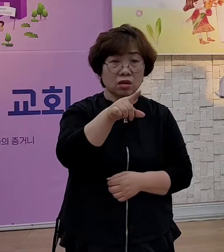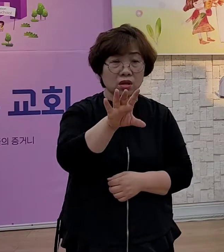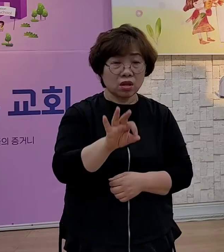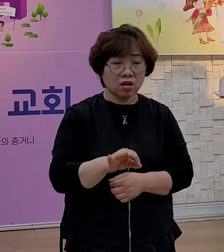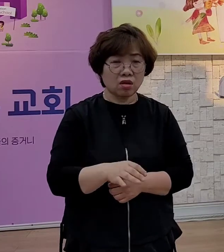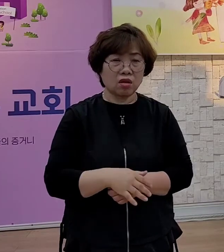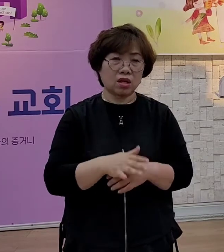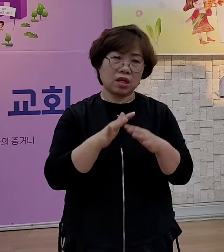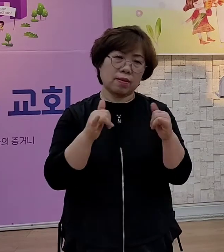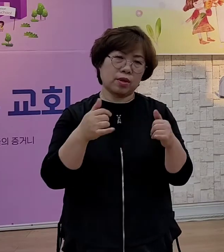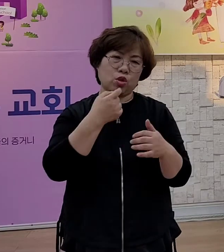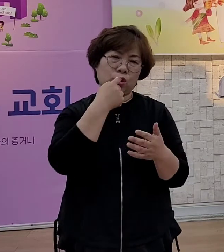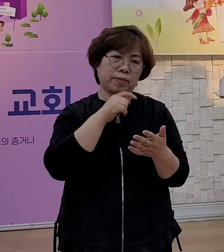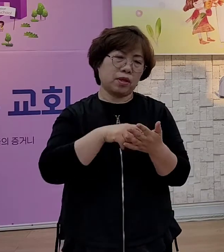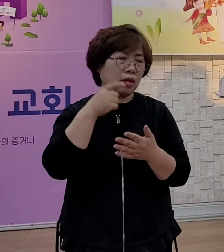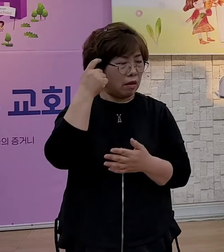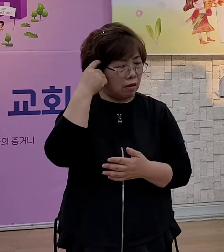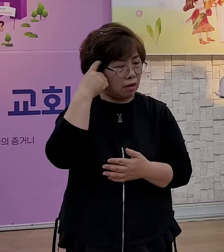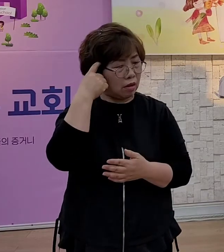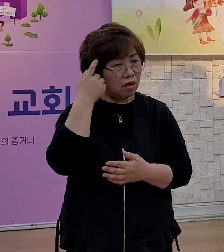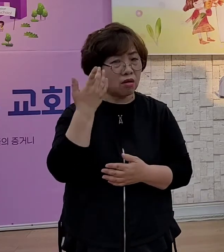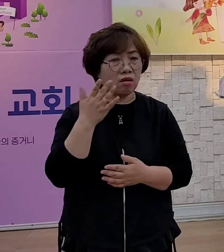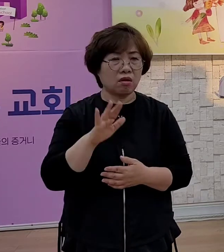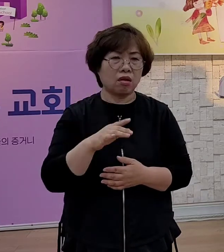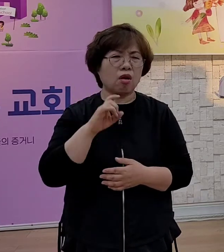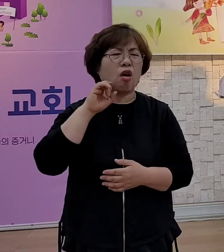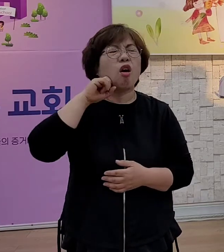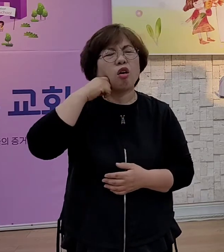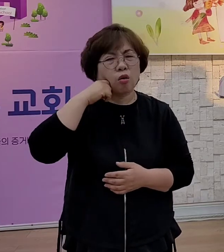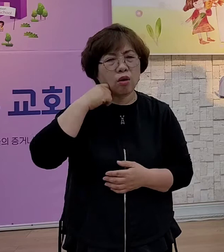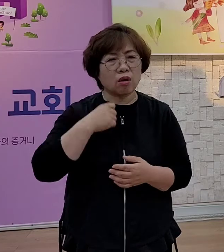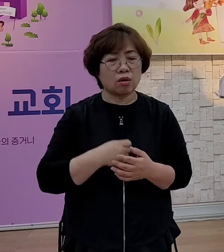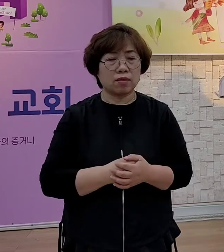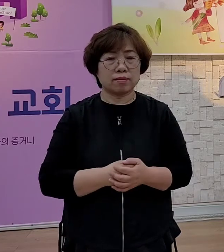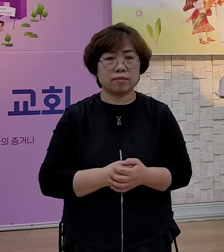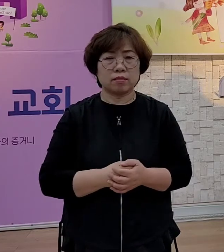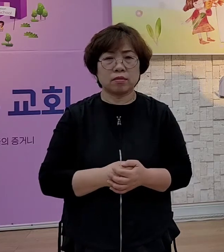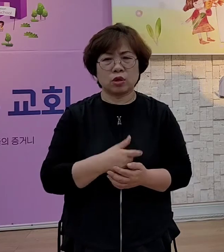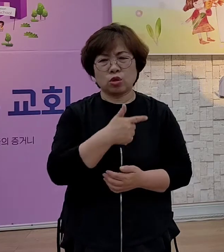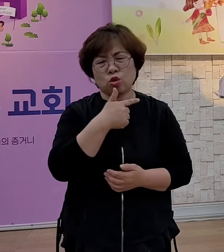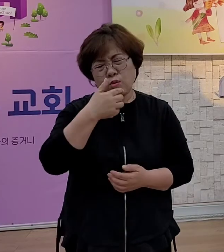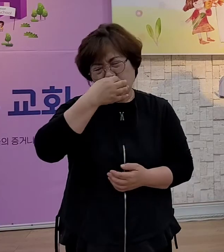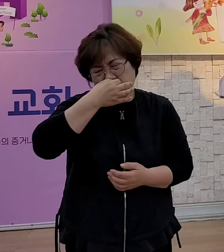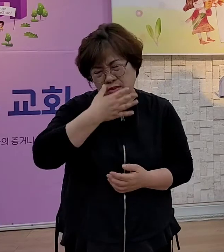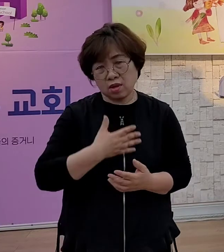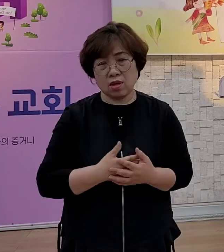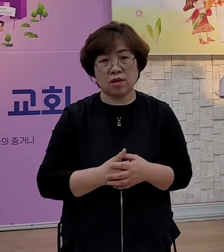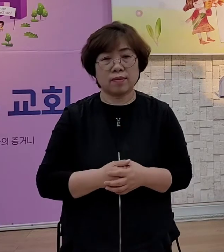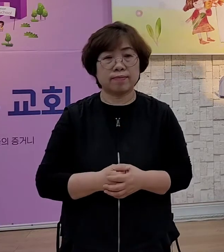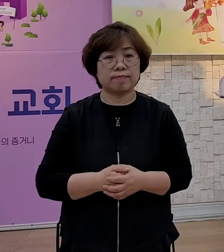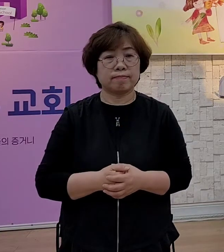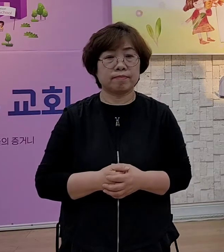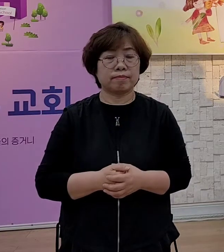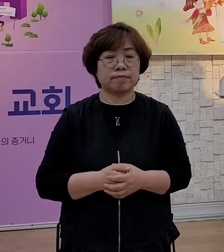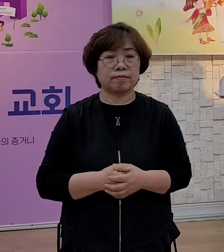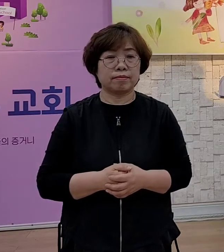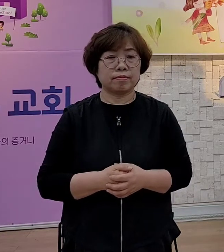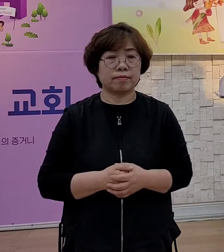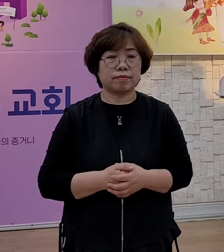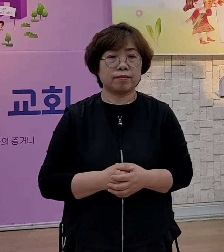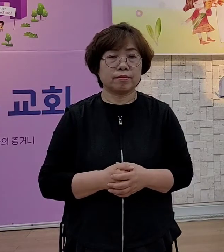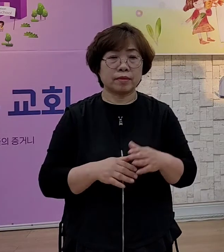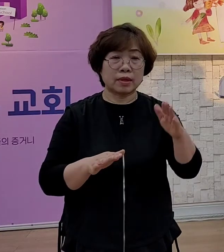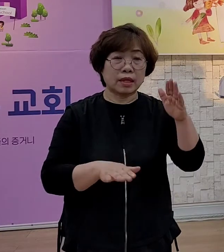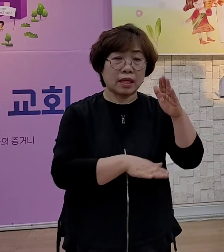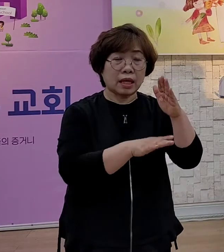그런데요, 사실은 경청이 너무너무 어렵습니다. 아주 힘든 문제예요. 이